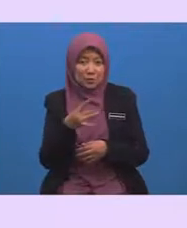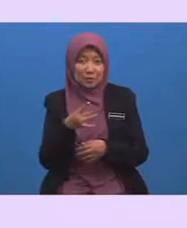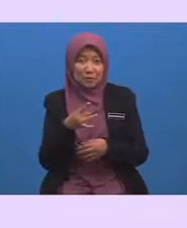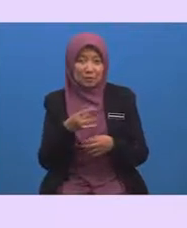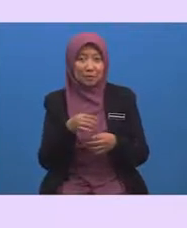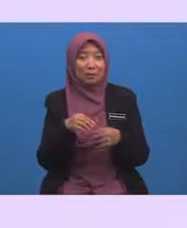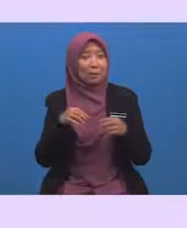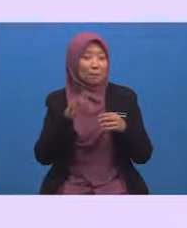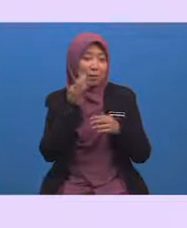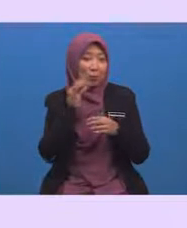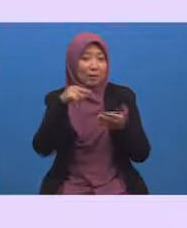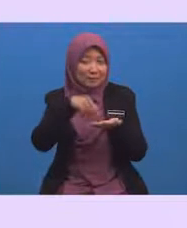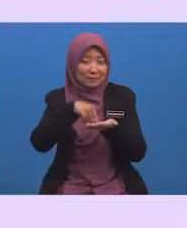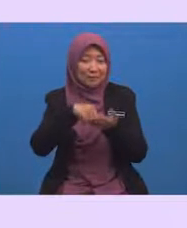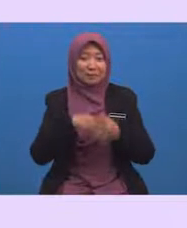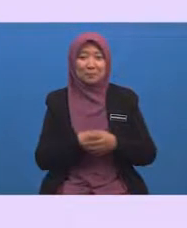ini?